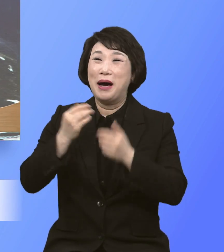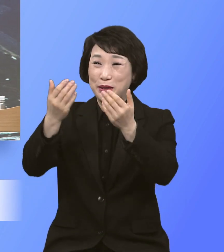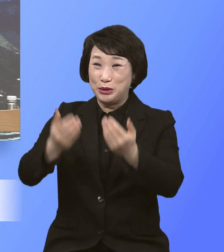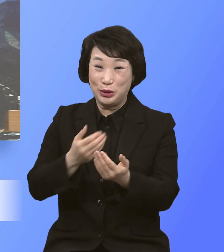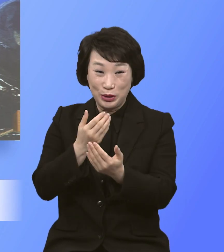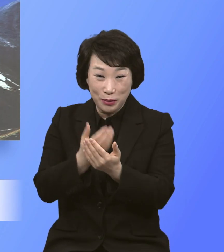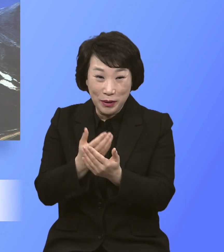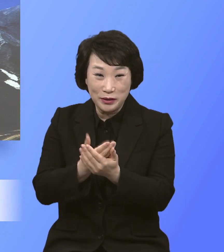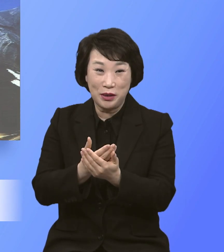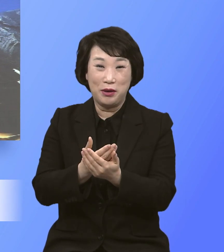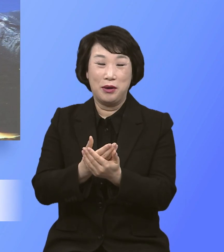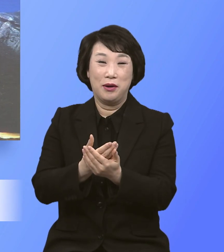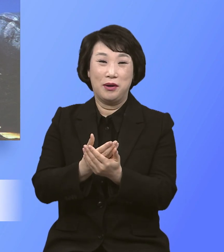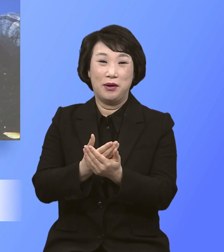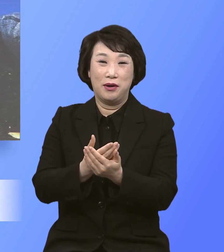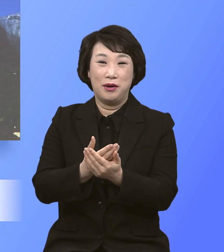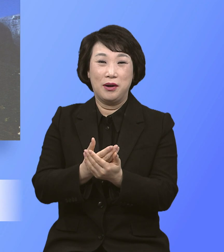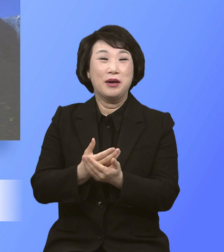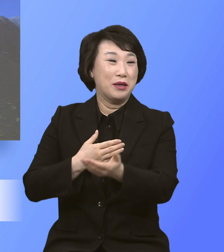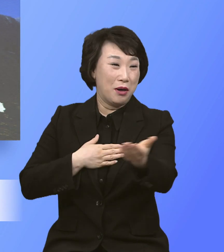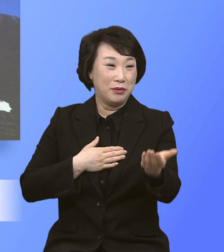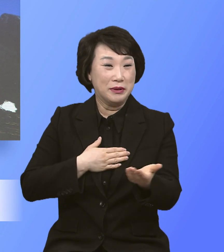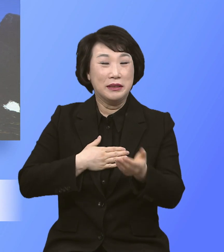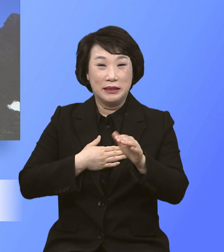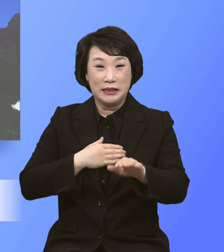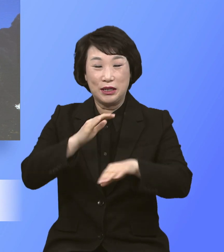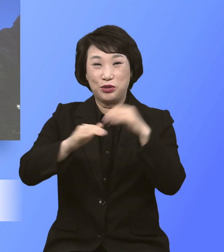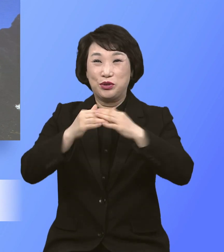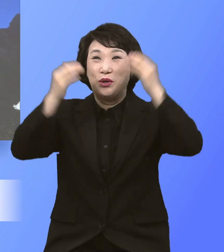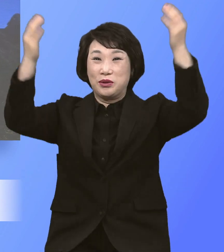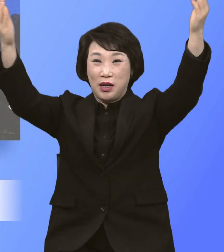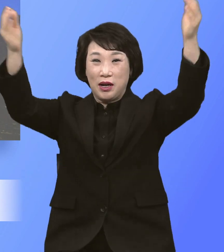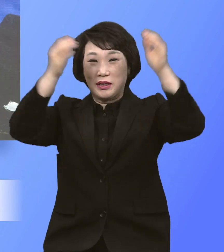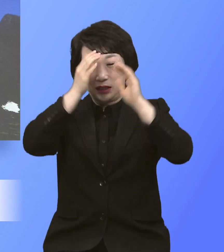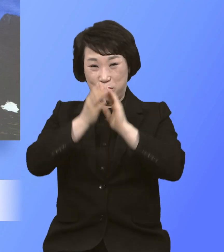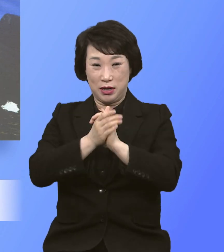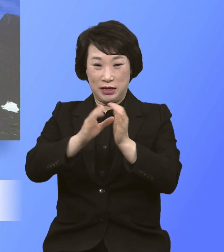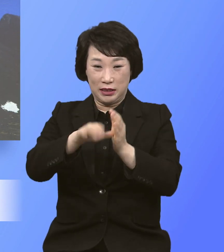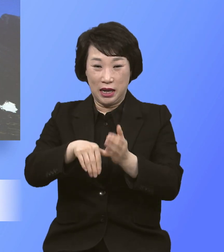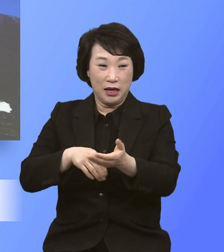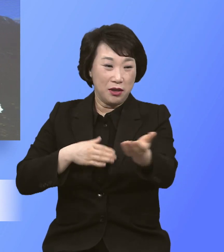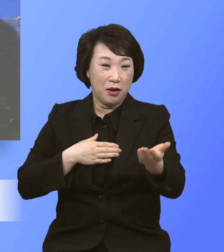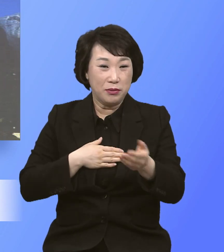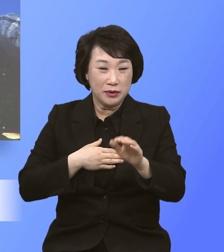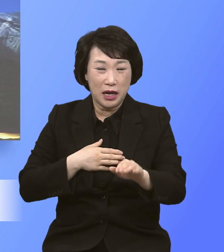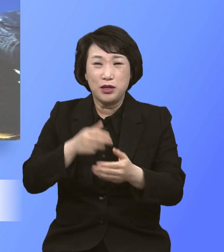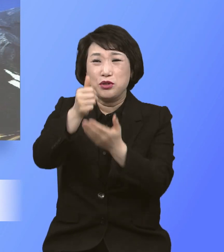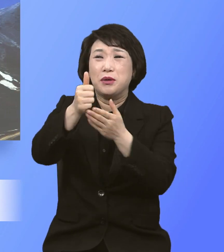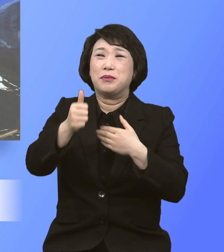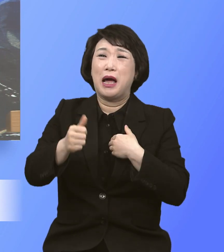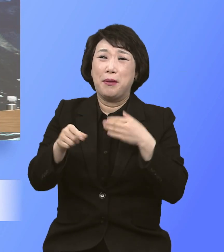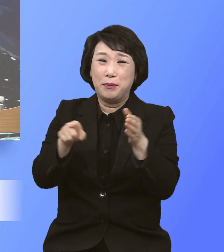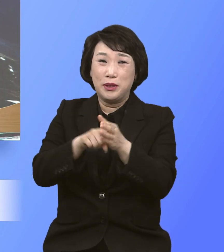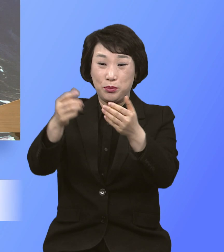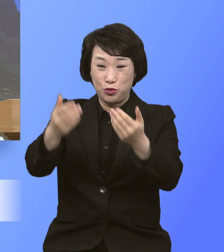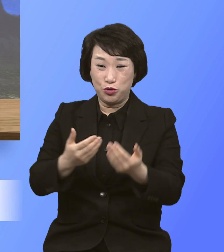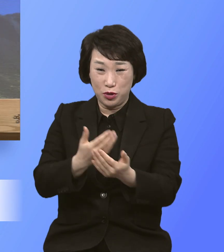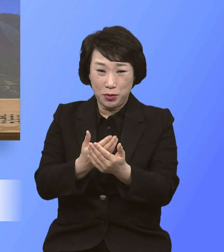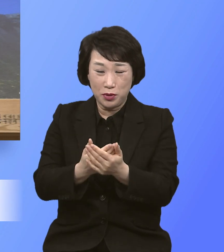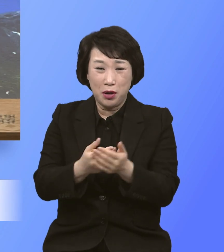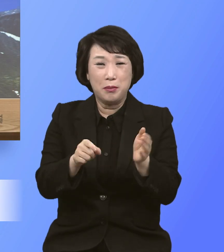말씀으로만 하옵소서. 두 손 번쩍 들고 합심해서 기도할 때 주님 나에게 믿음